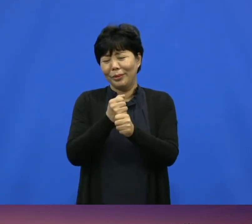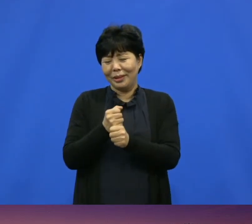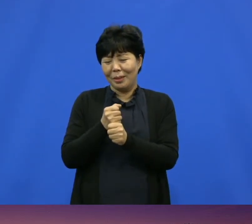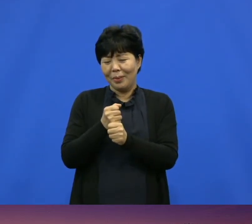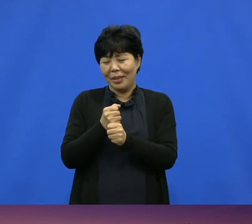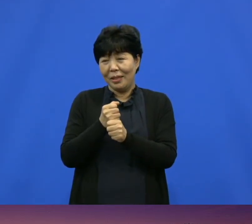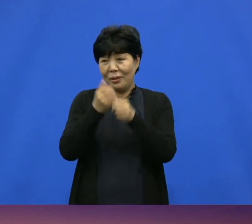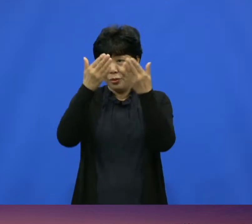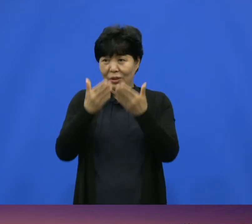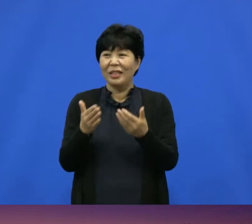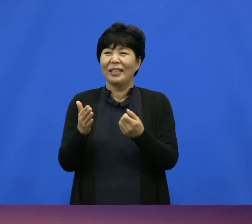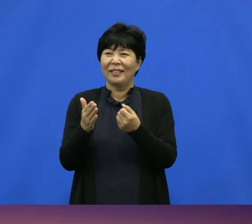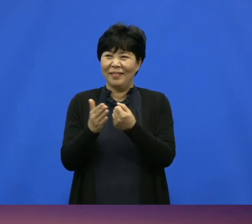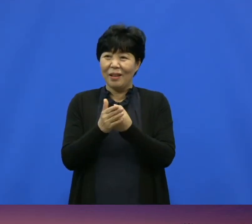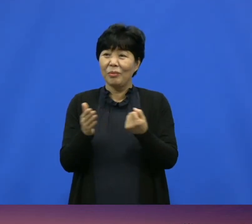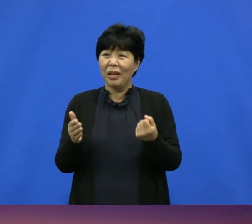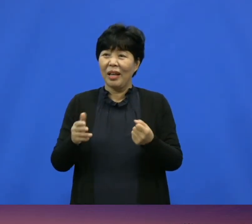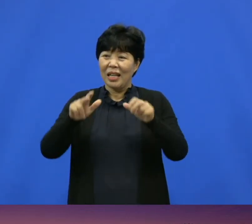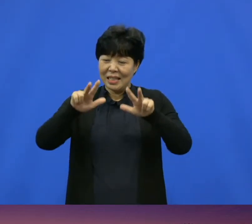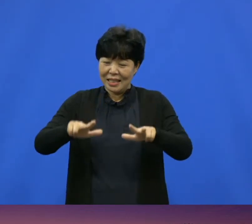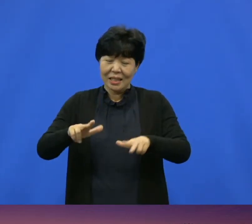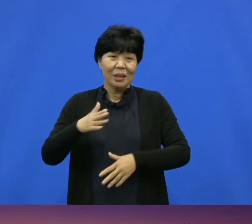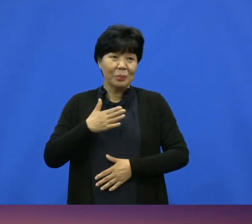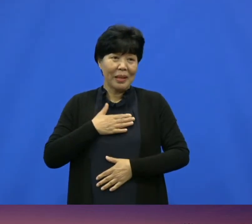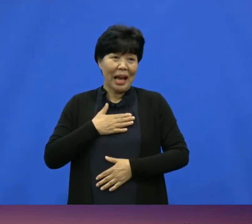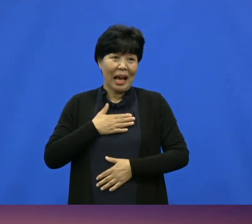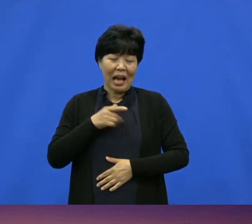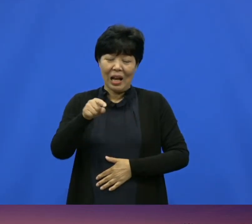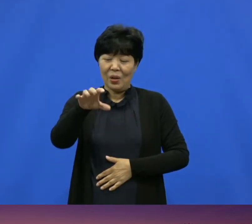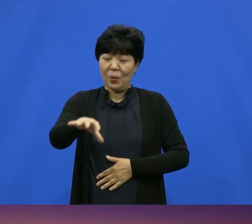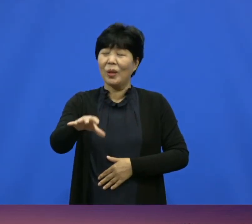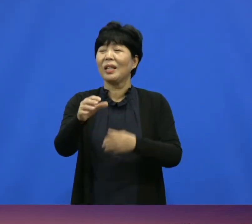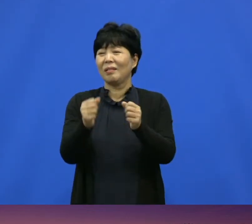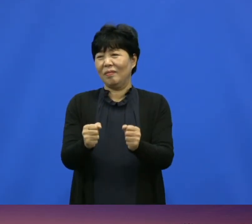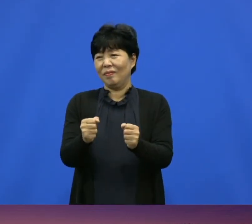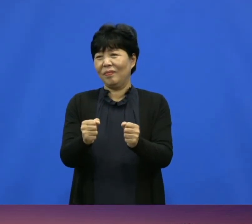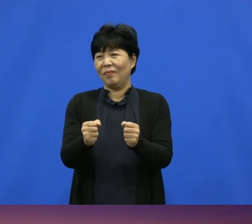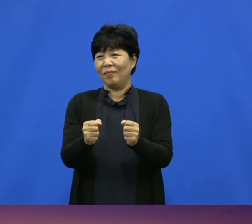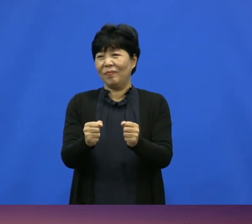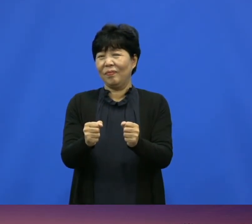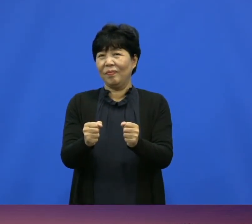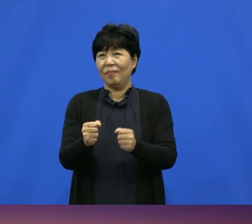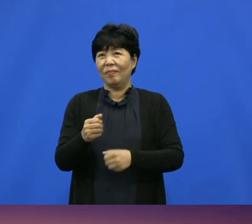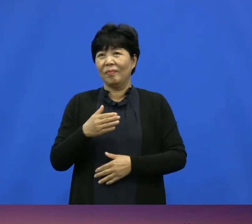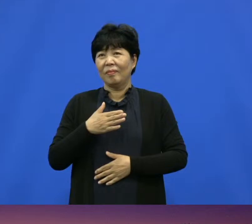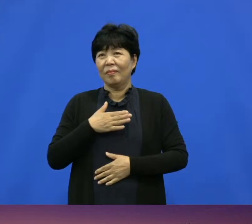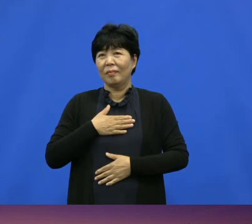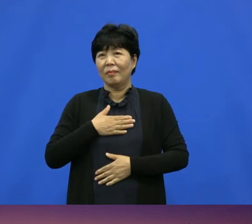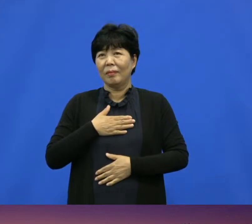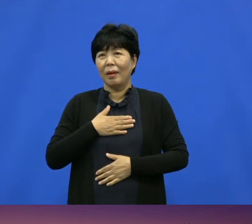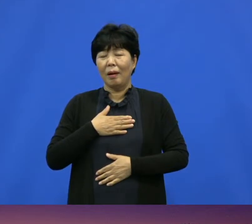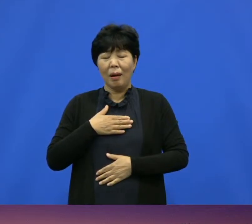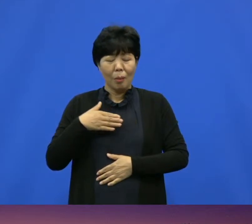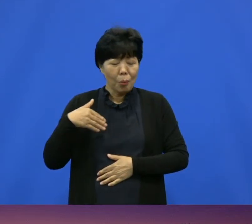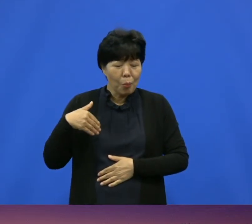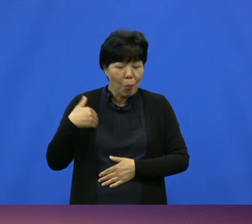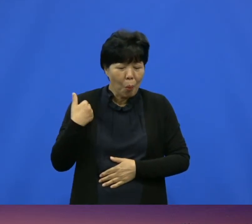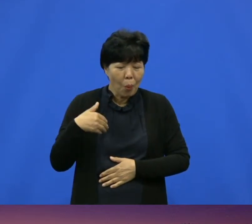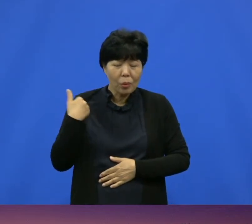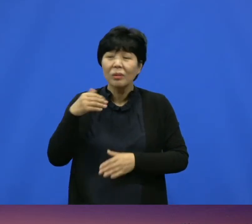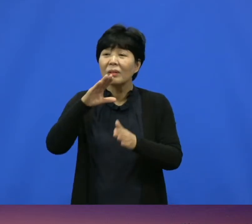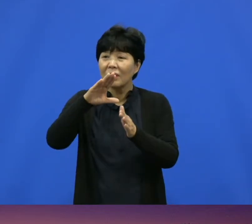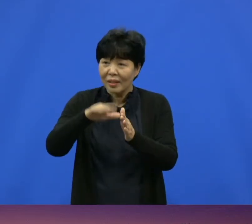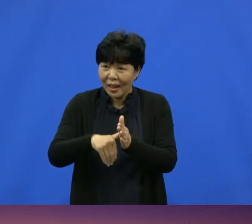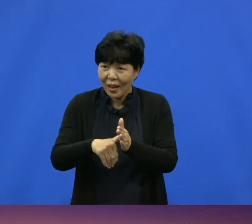끝이라고 생각할 때 하나님이 내 손을 붙잡아 주셨다는 거예요. 어떤 때는 내가 알지 못하는 순간에도 우리를